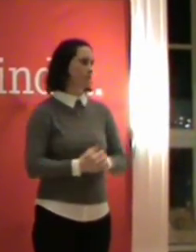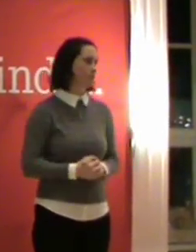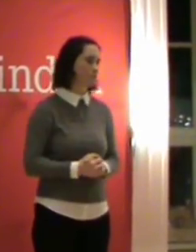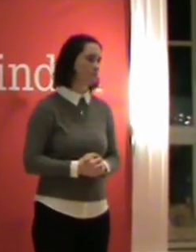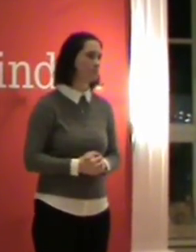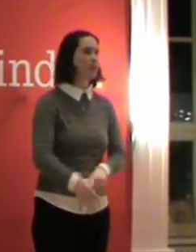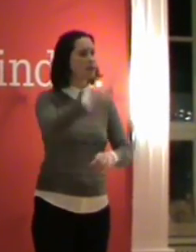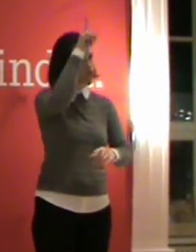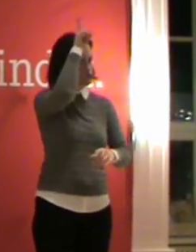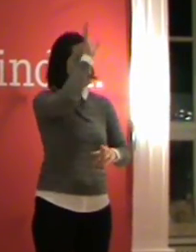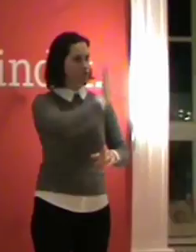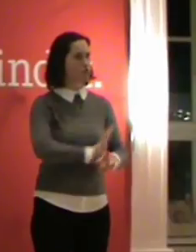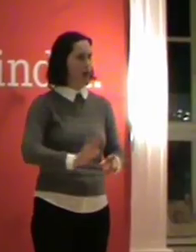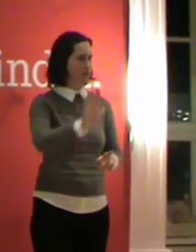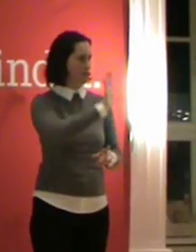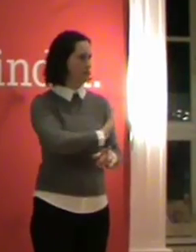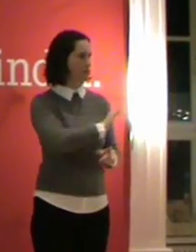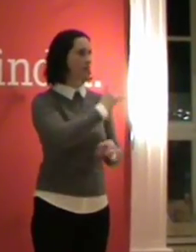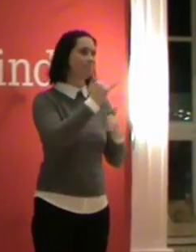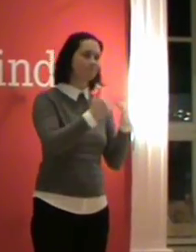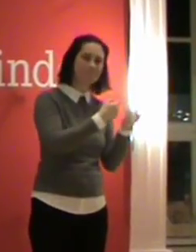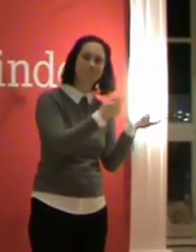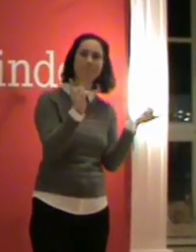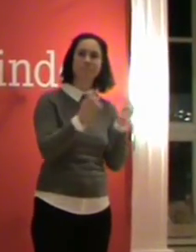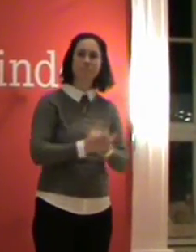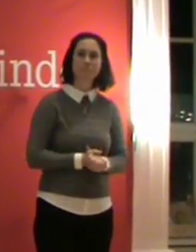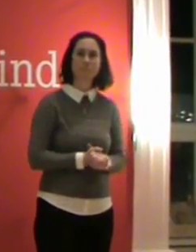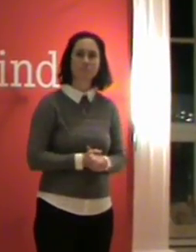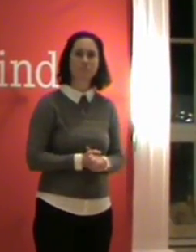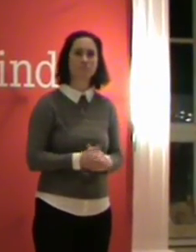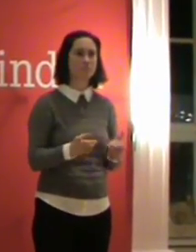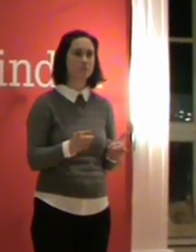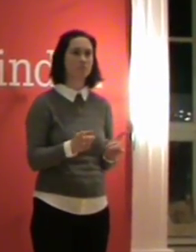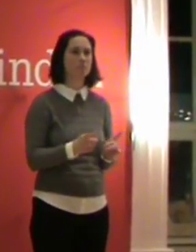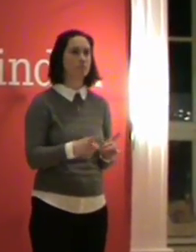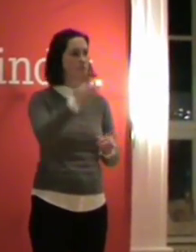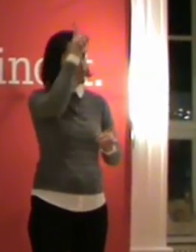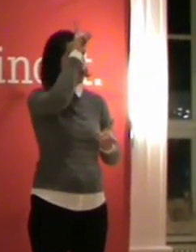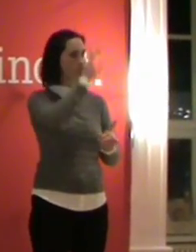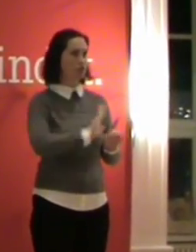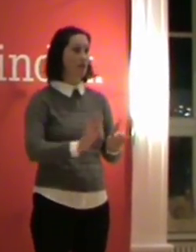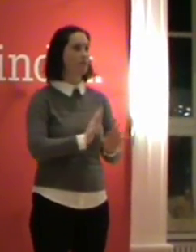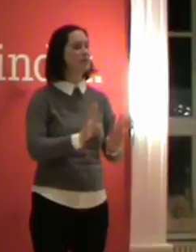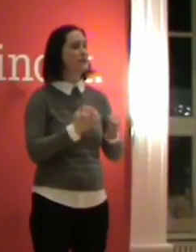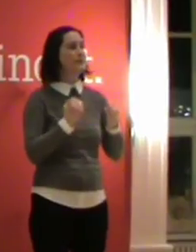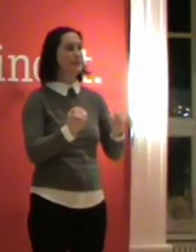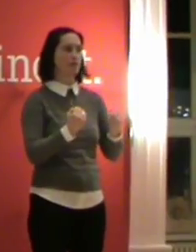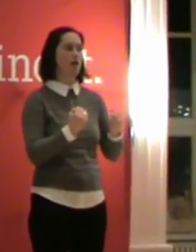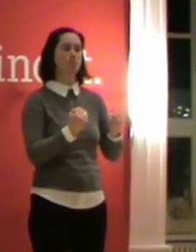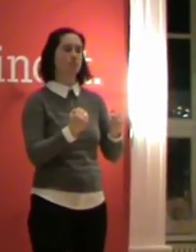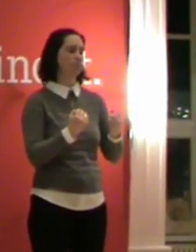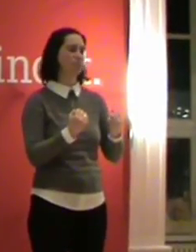Und Deutschland, meine Damen und Herren, liebe Genossinnen und Genossen, ist damit nicht außen vor. Mitnichten außen